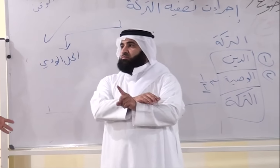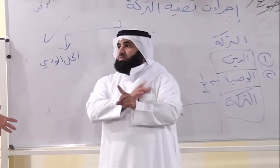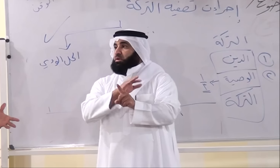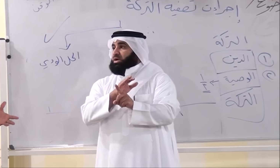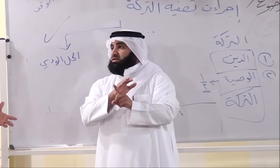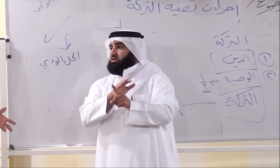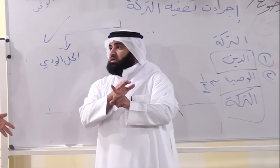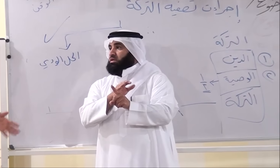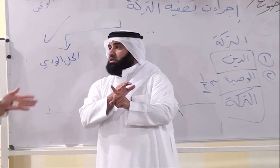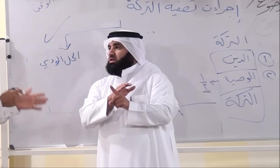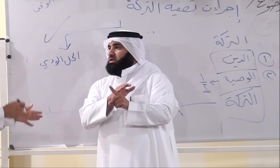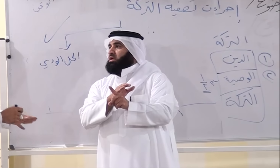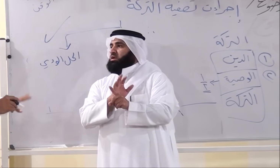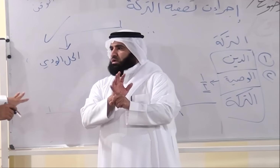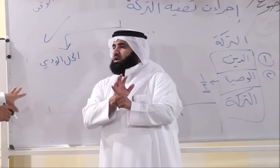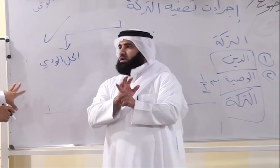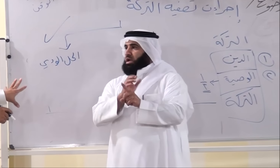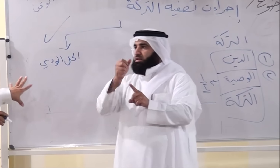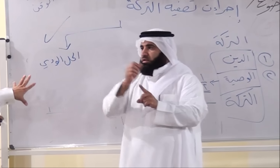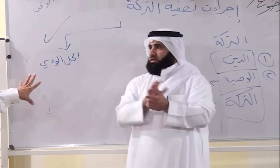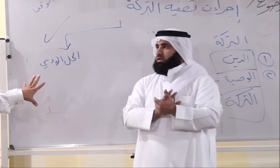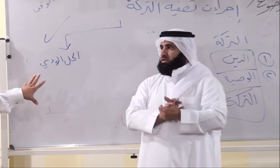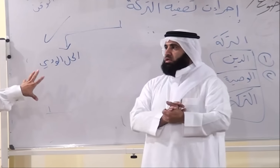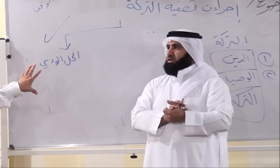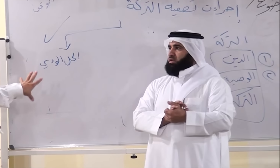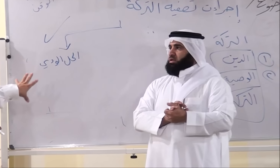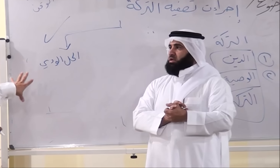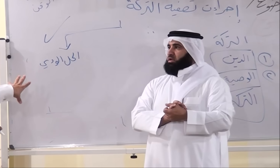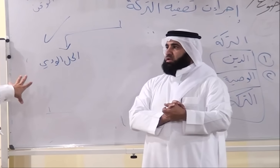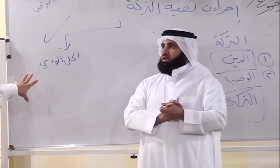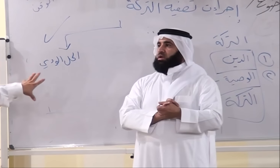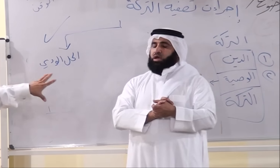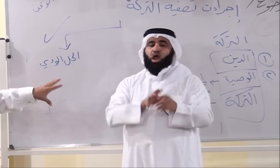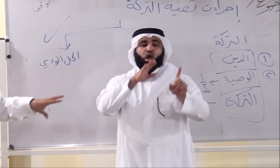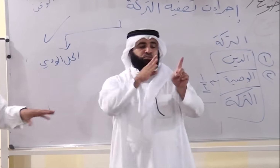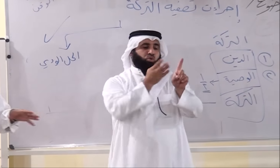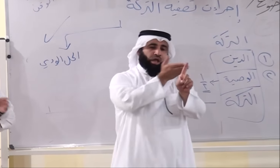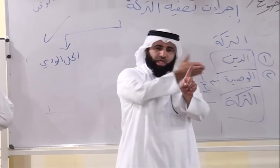الام حق لا من الاب المورث اللي توفى الاب.